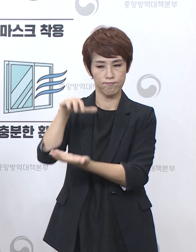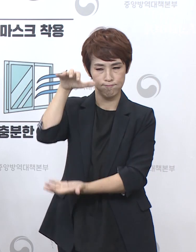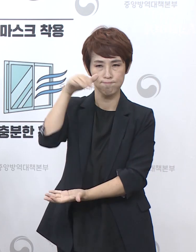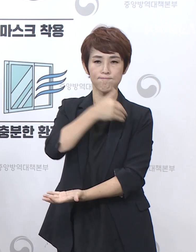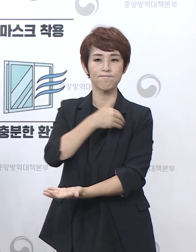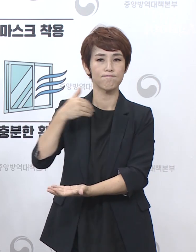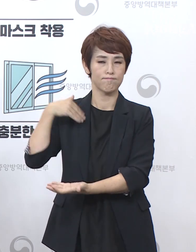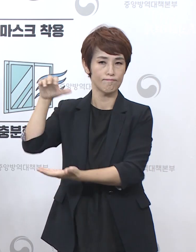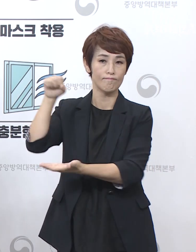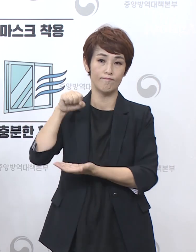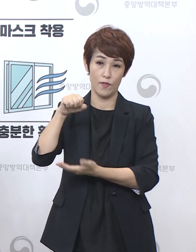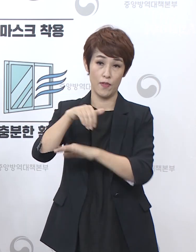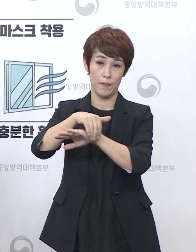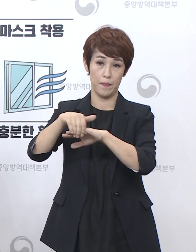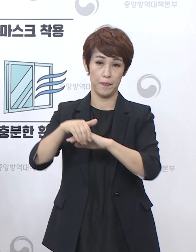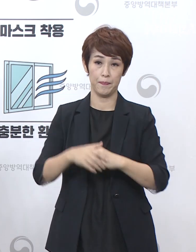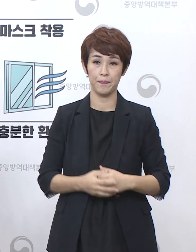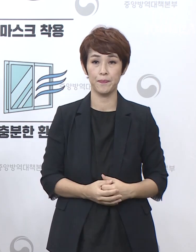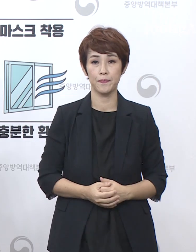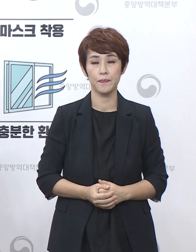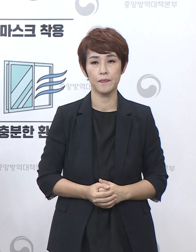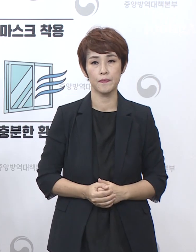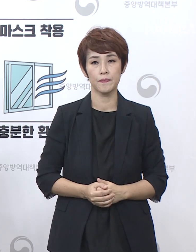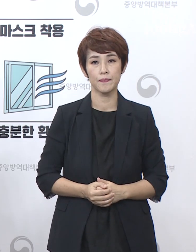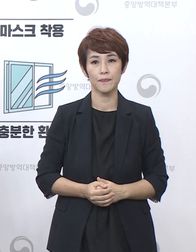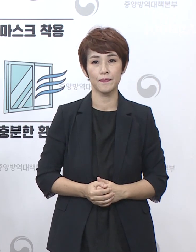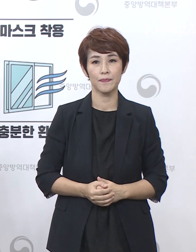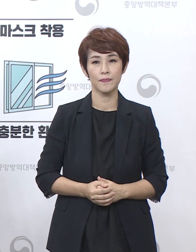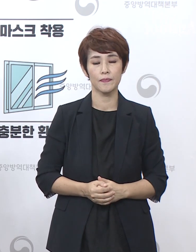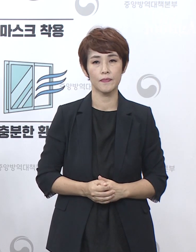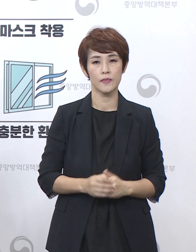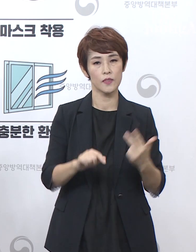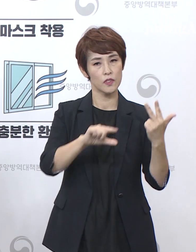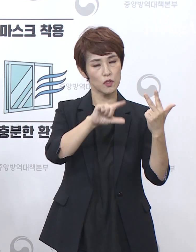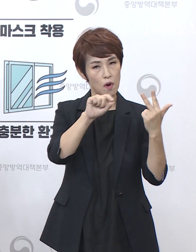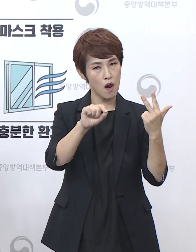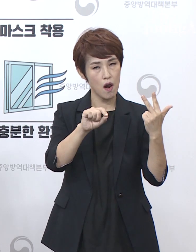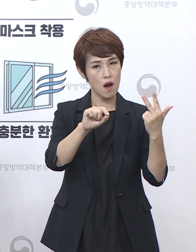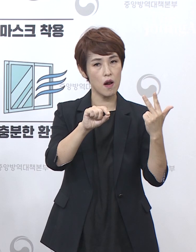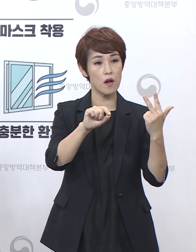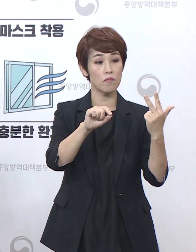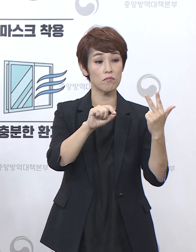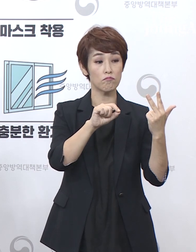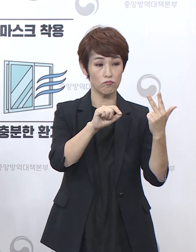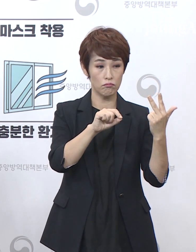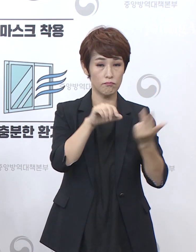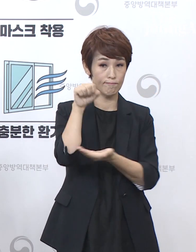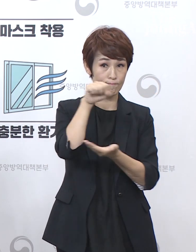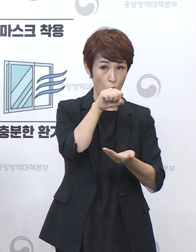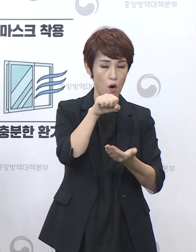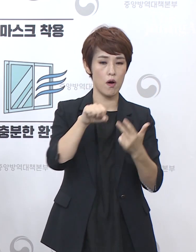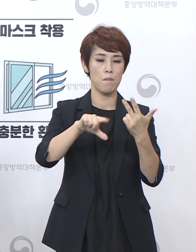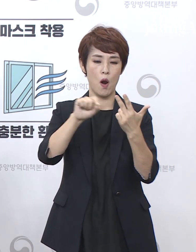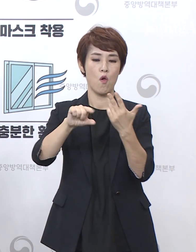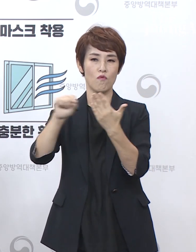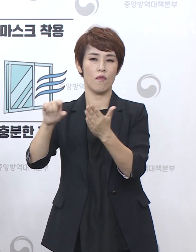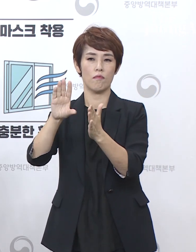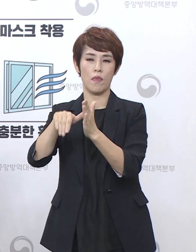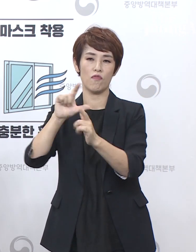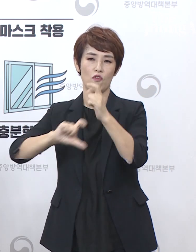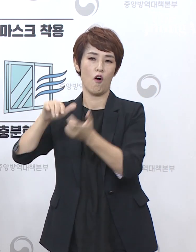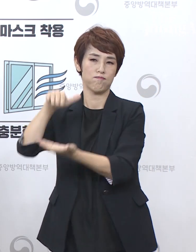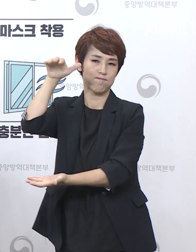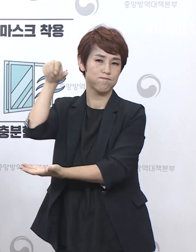공급될 예정입니다. 그리고 7월보다는 8월, 9월에 좀 더 많은 물량이 공급될 예정으로 현재 되어